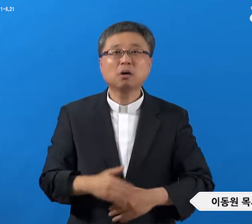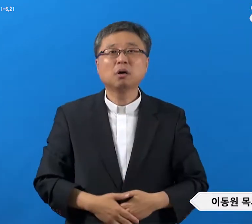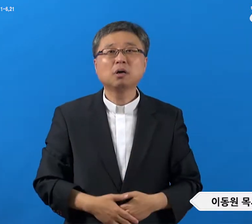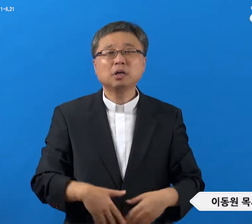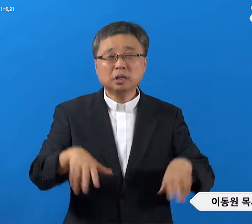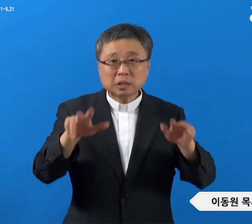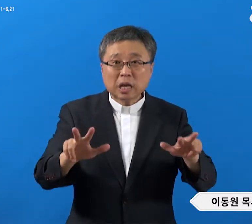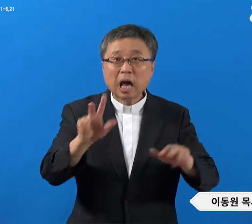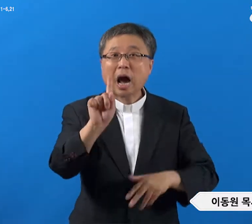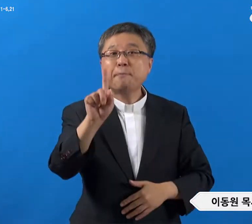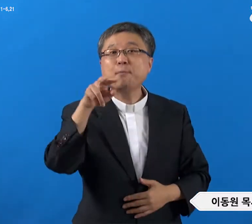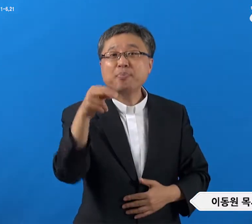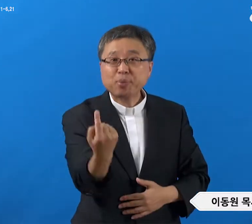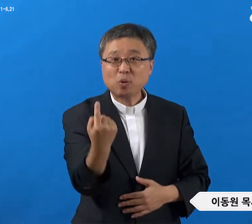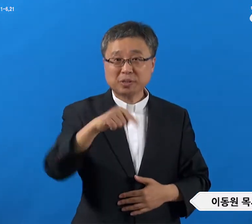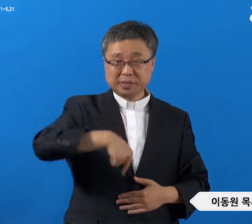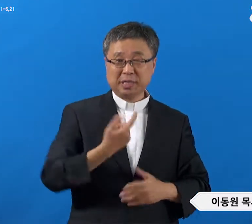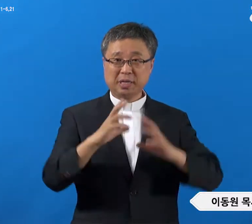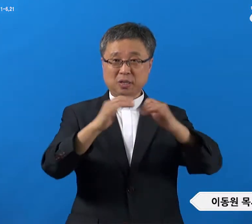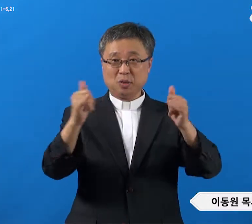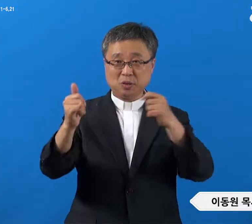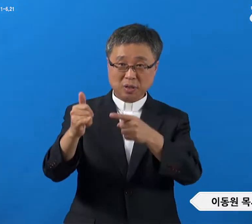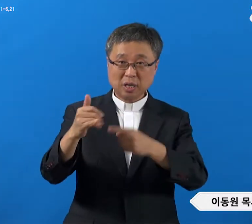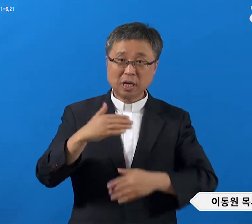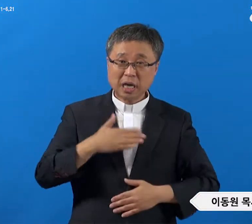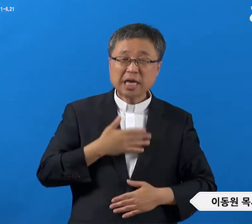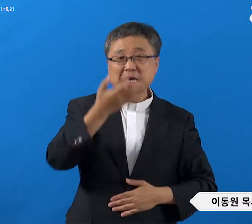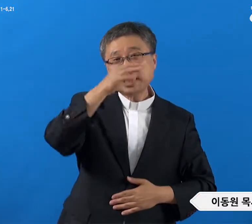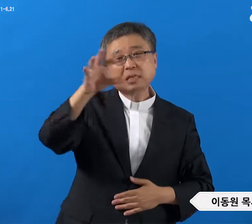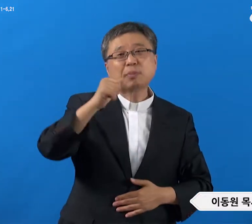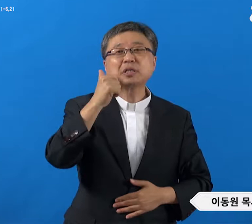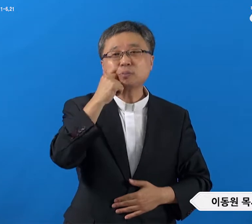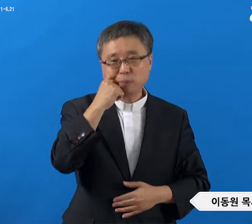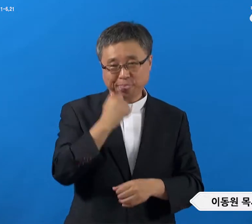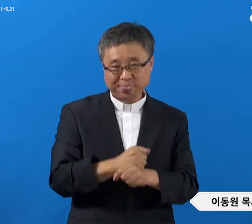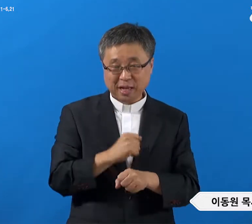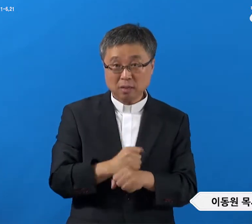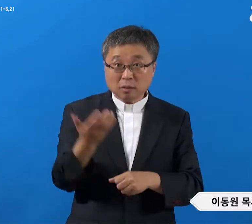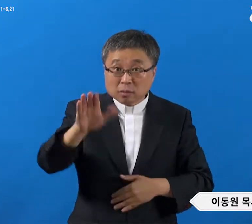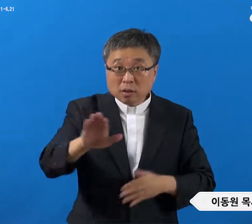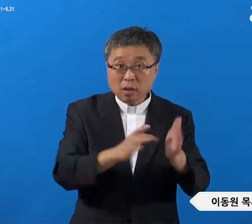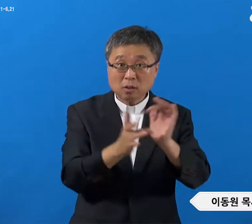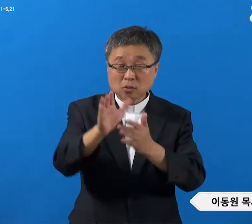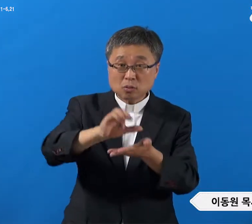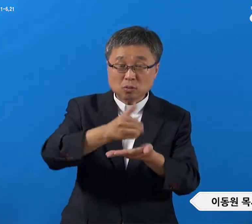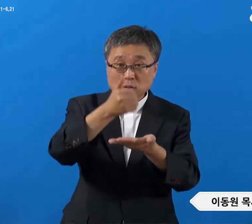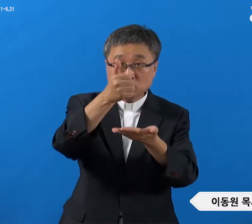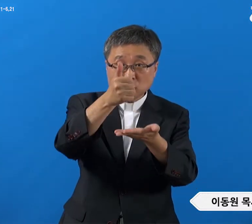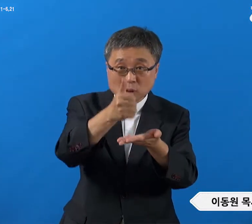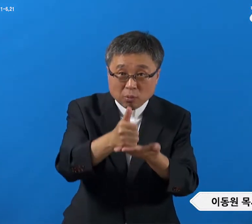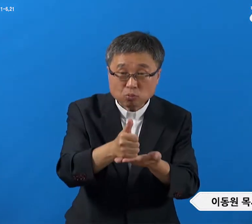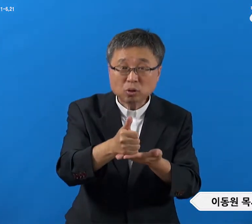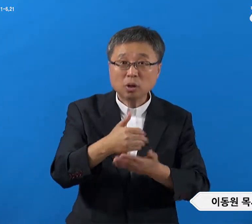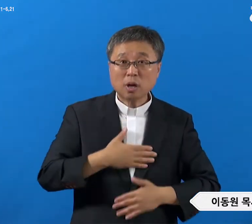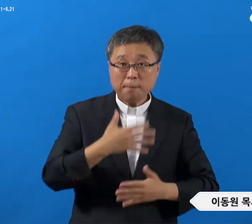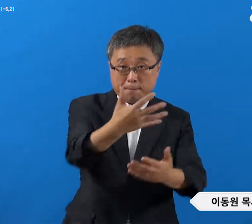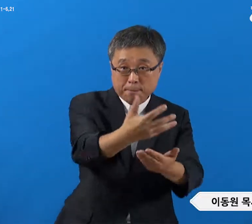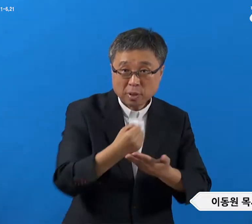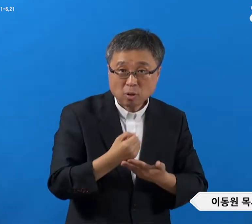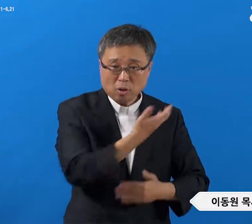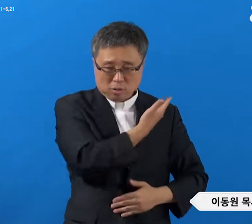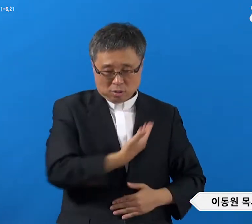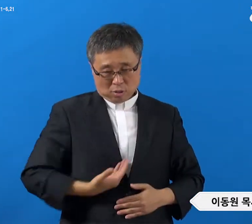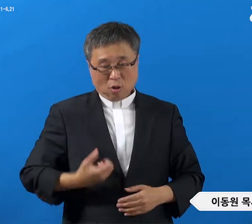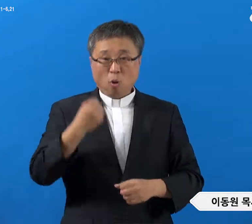자, 한 번도 자기 동족들에게 수용되지 못했던 그를 그런데 예수라는 존재가 받아주십니다.